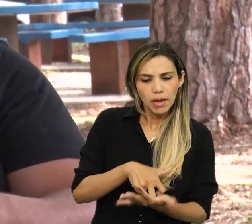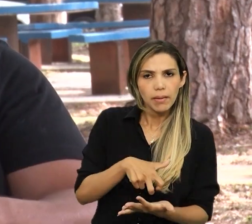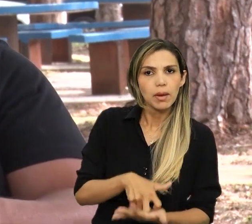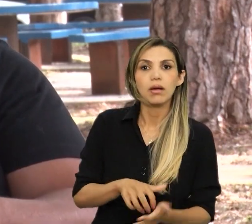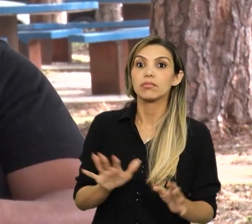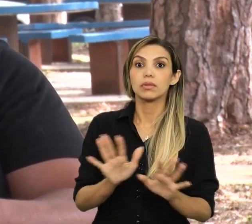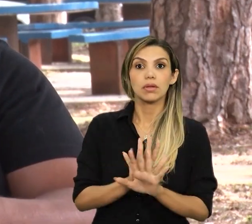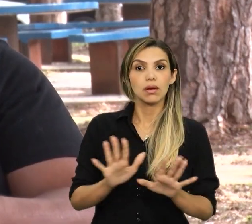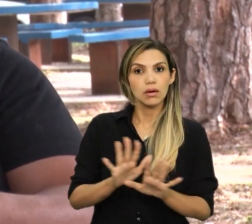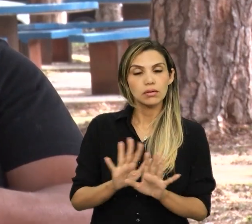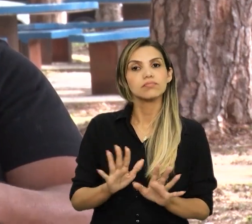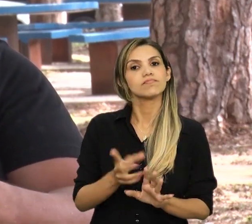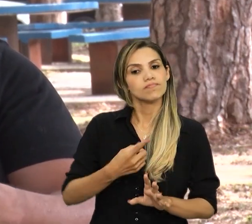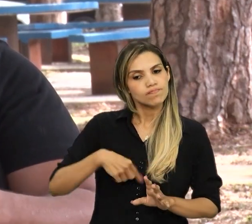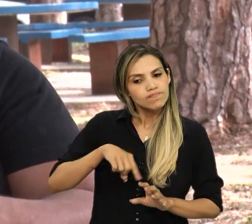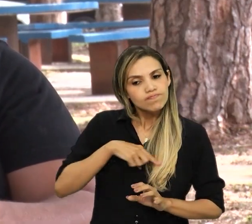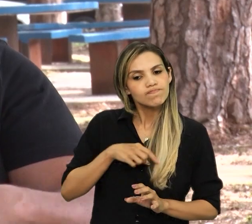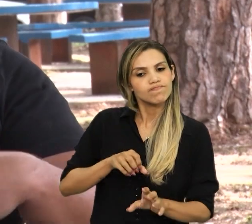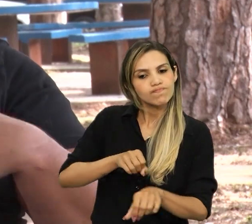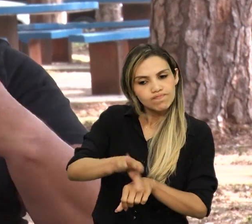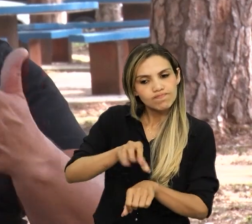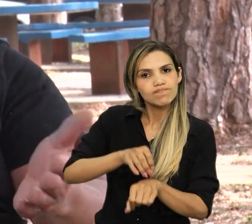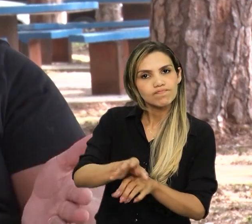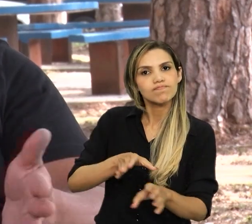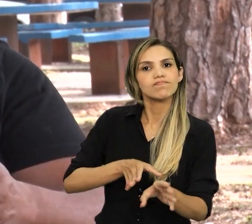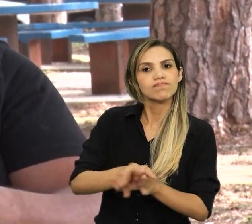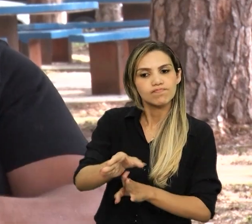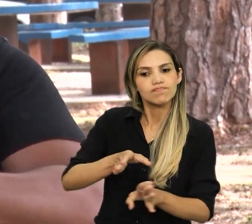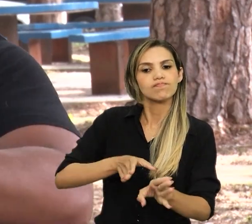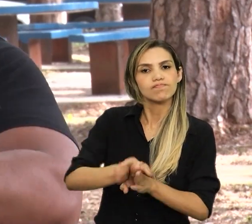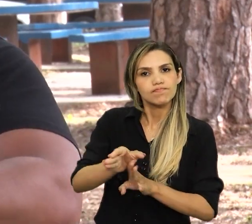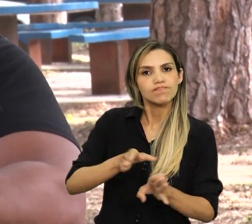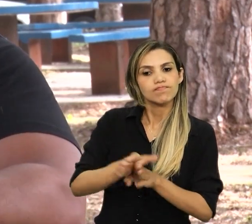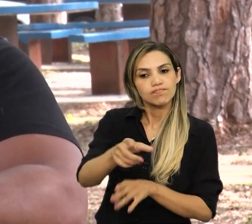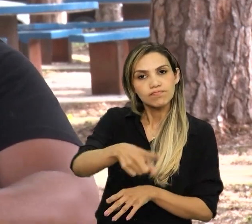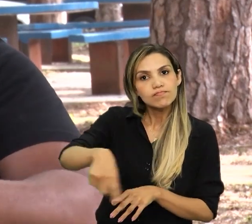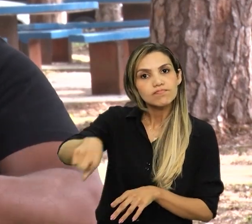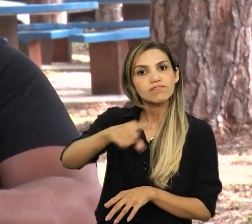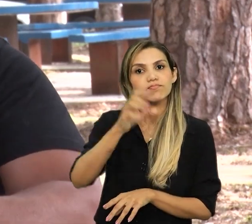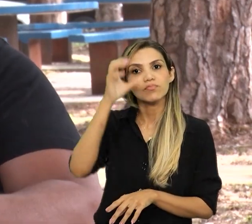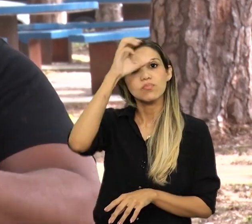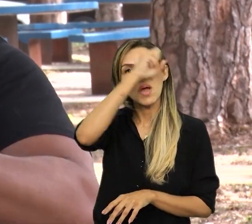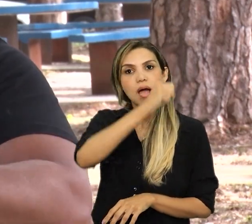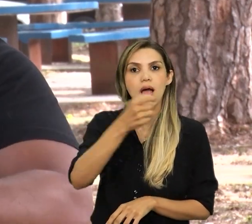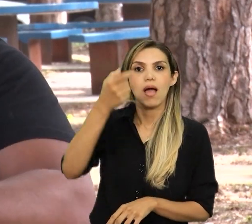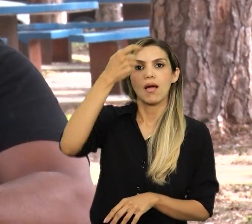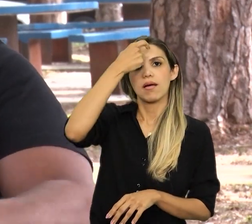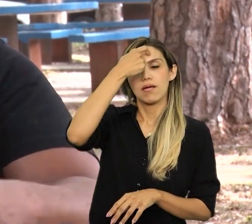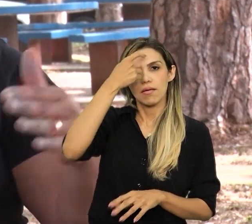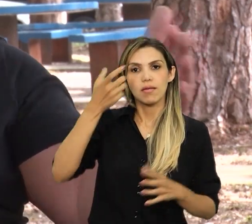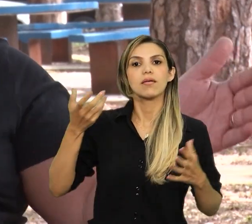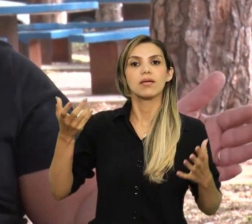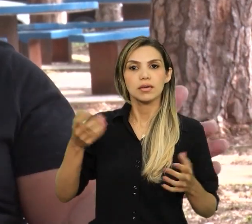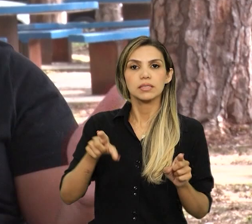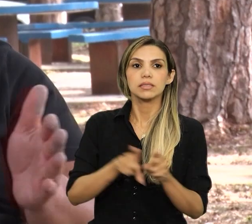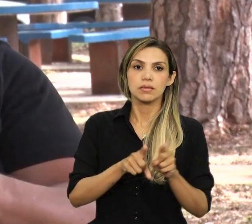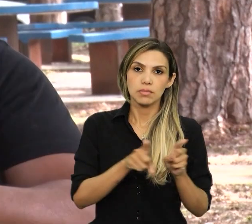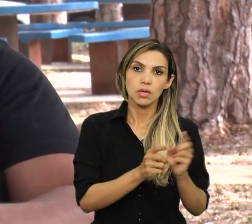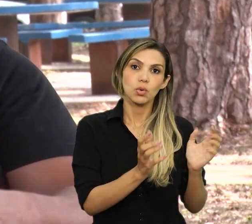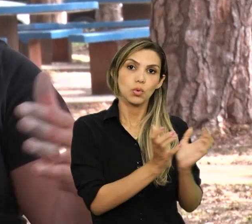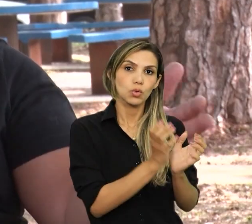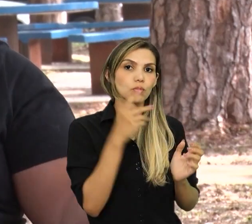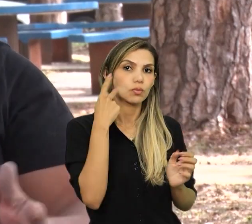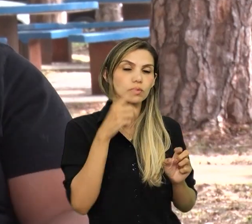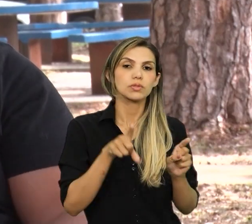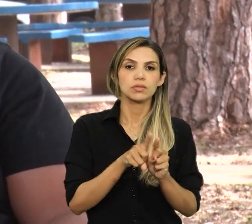Então a gente tenta, de todas as formas, claro, com muito diálogo, conscientizar os trabalhadores, as trabalhadoras e a classe política